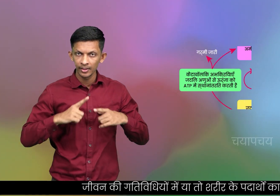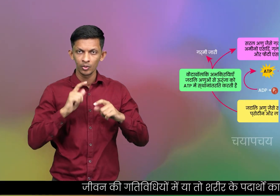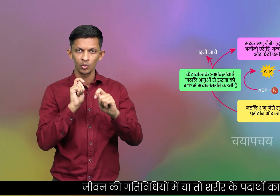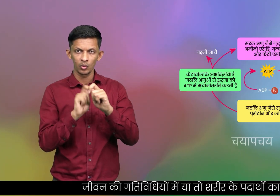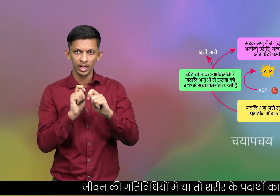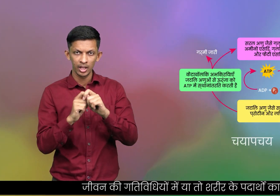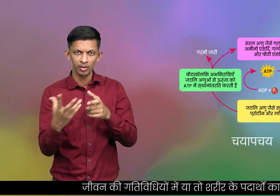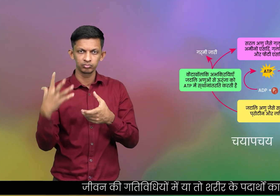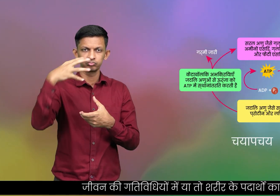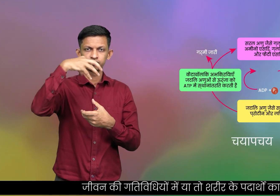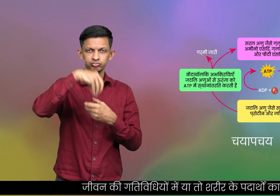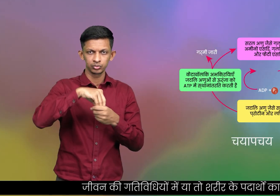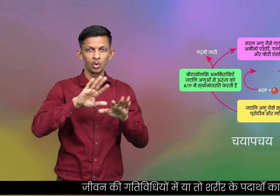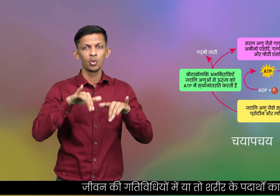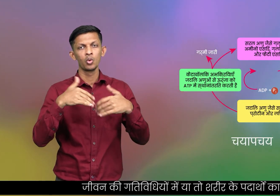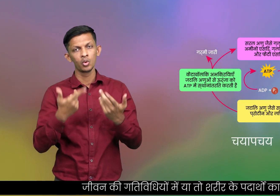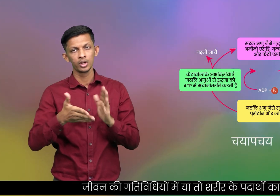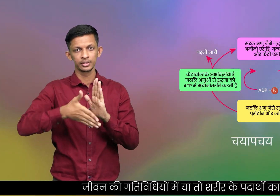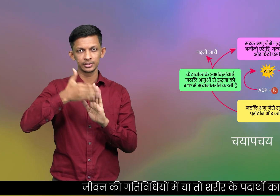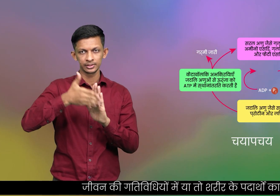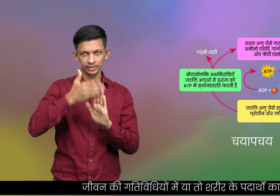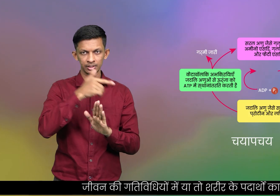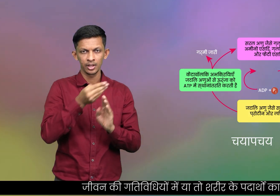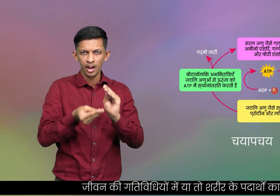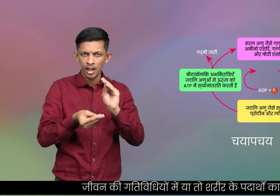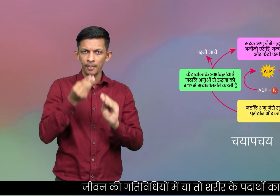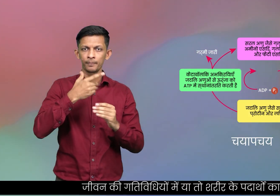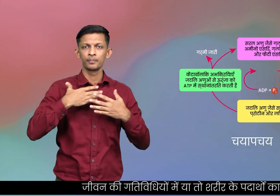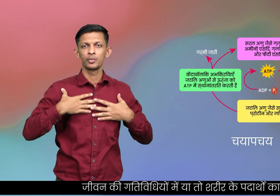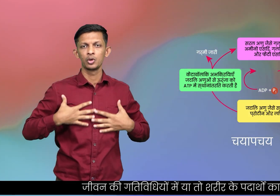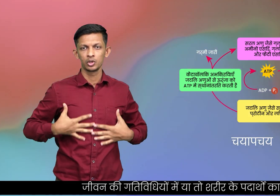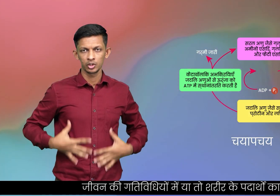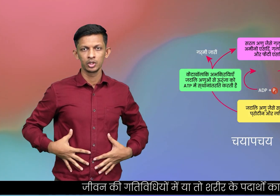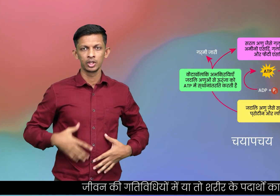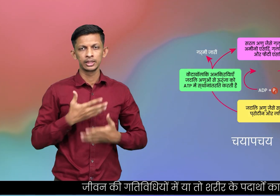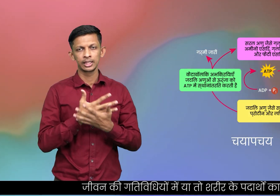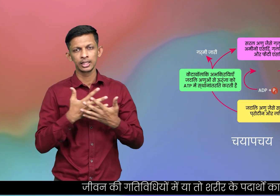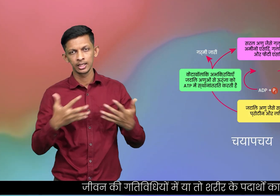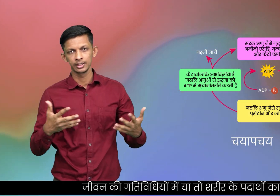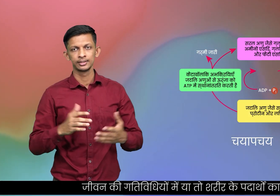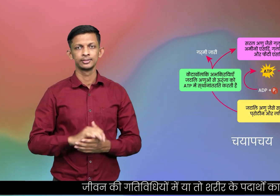जीवन की गतिविधियों में या तो शरीर के पदार्थों का निर्माण,